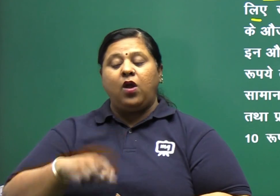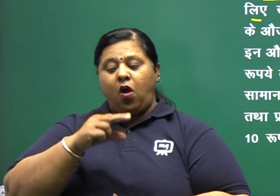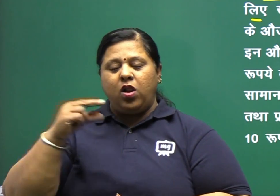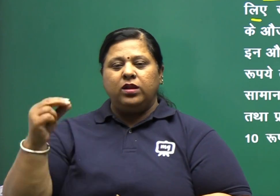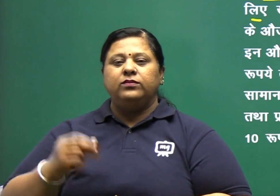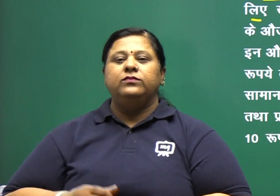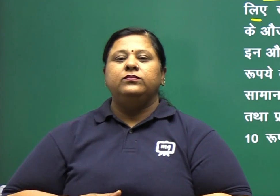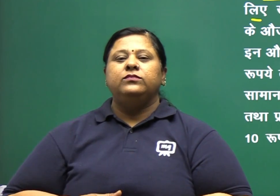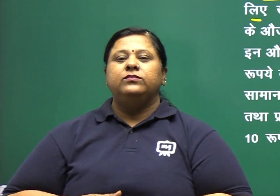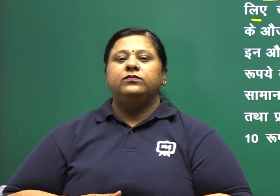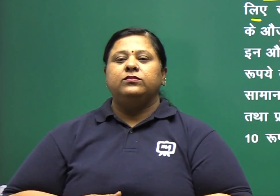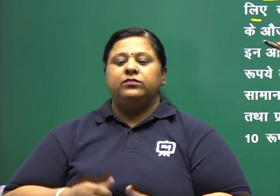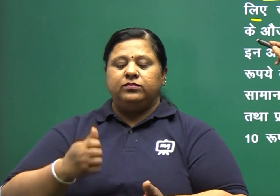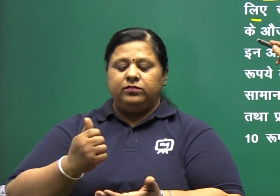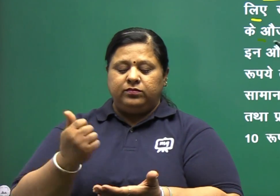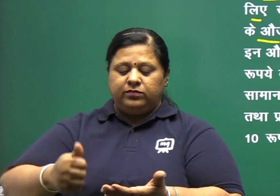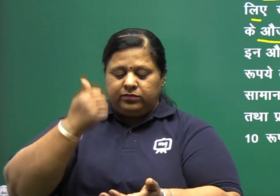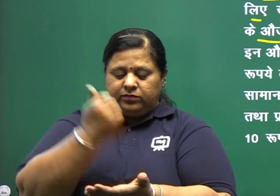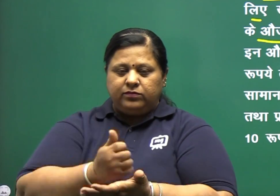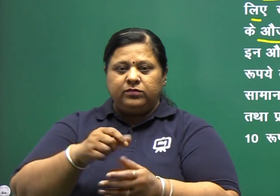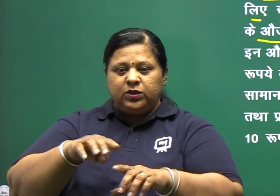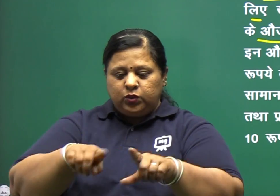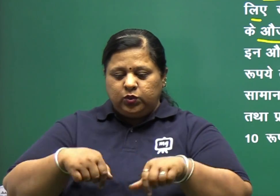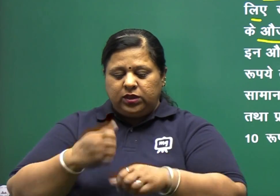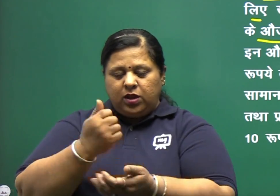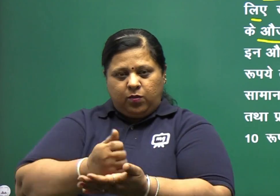और मोची के औजार की